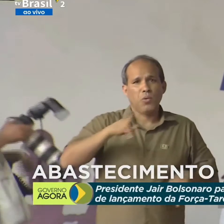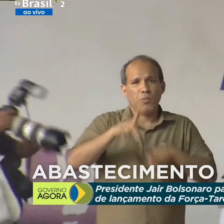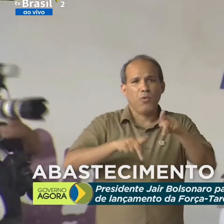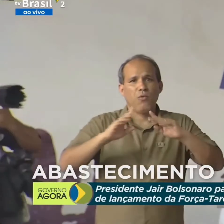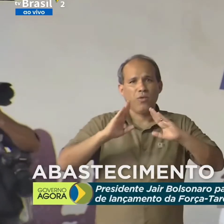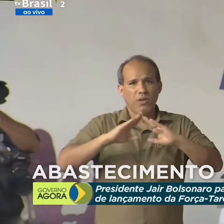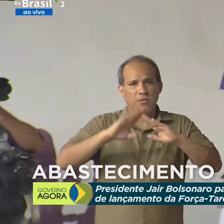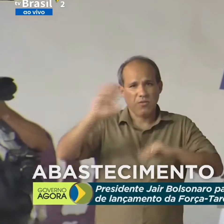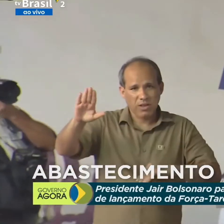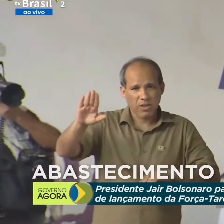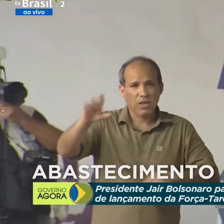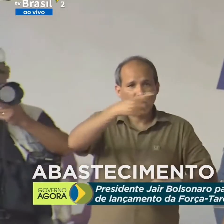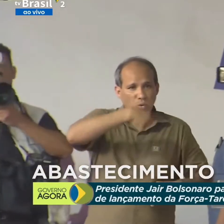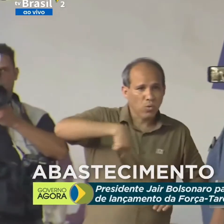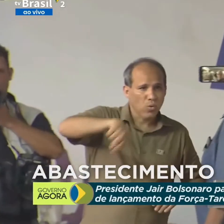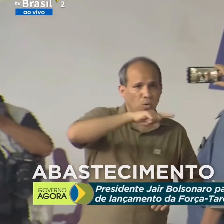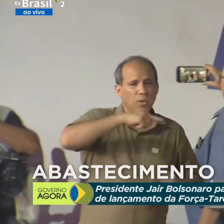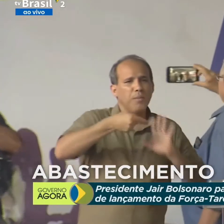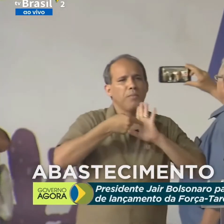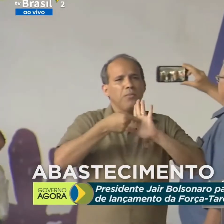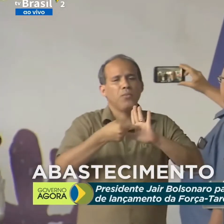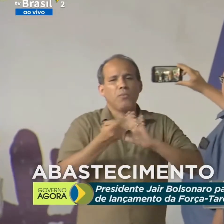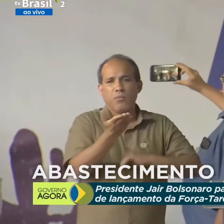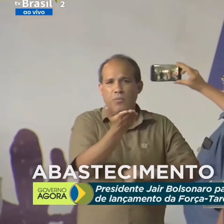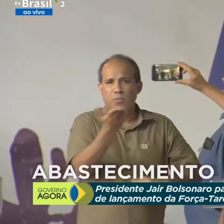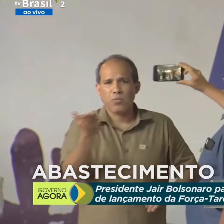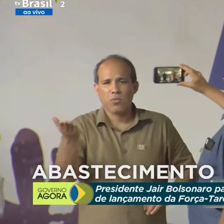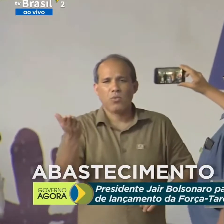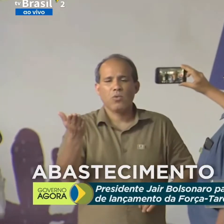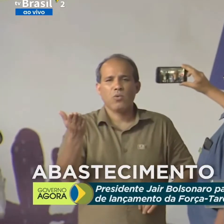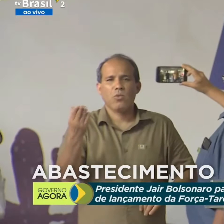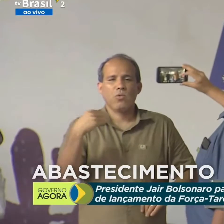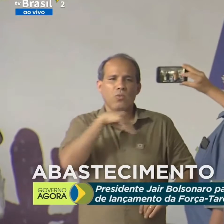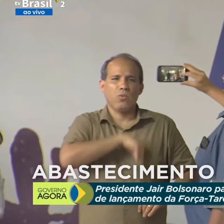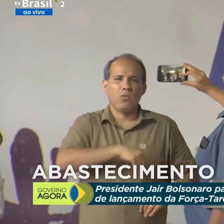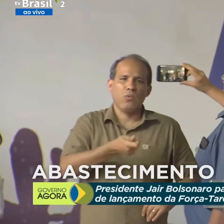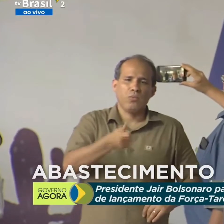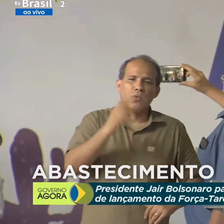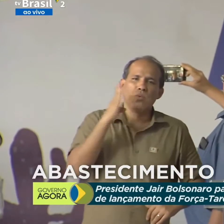casa, nós apresentamos para vocês o auxílio emergencial.